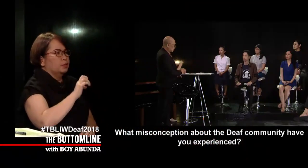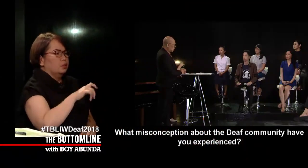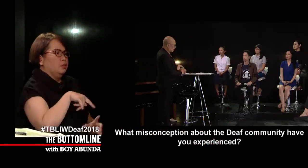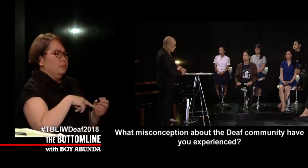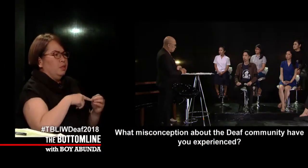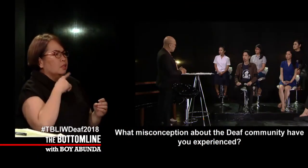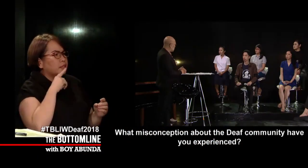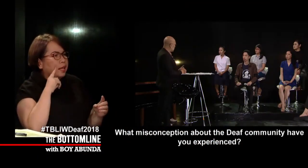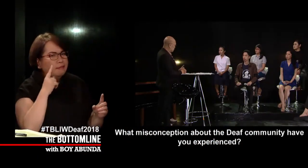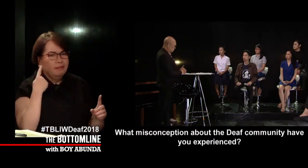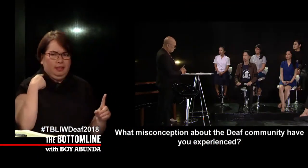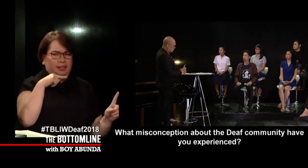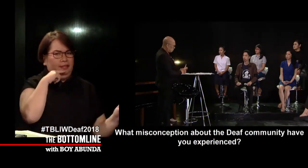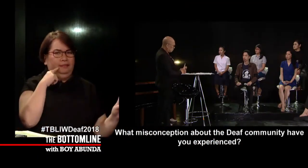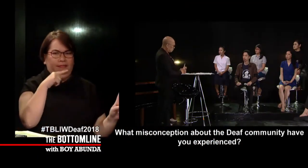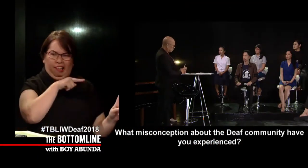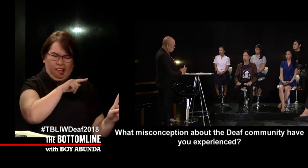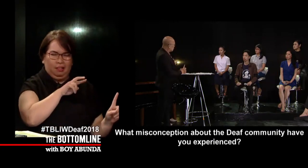about the deaf community.